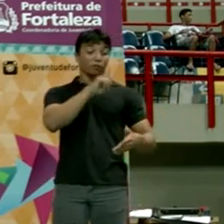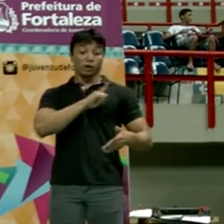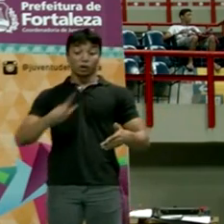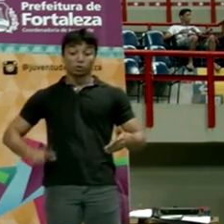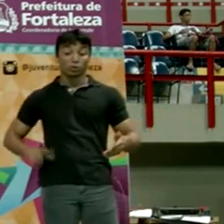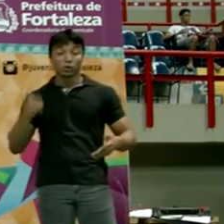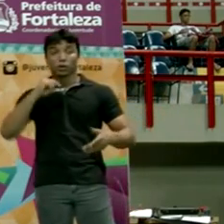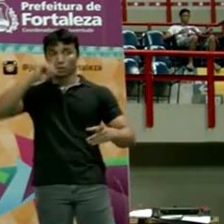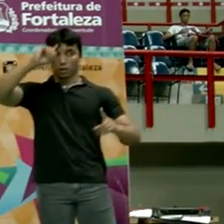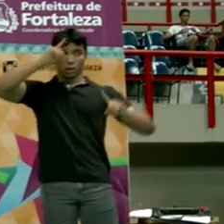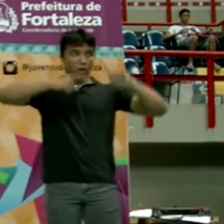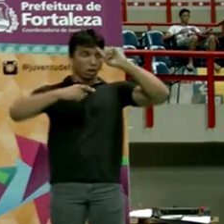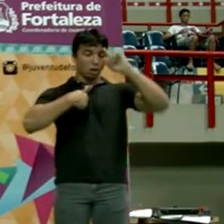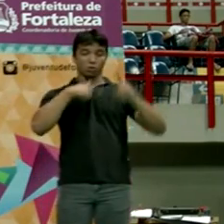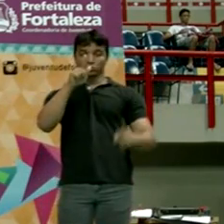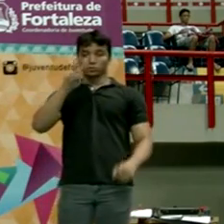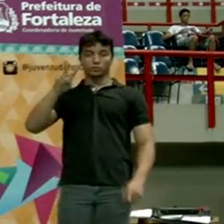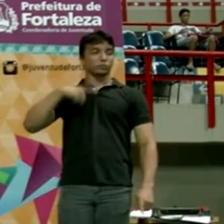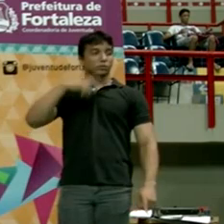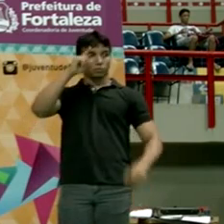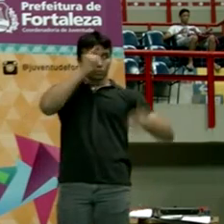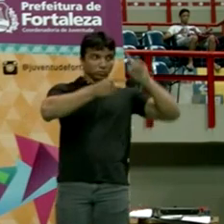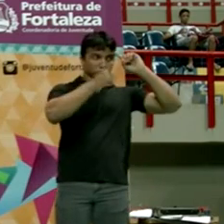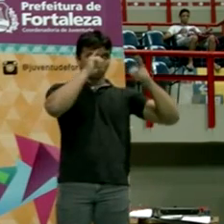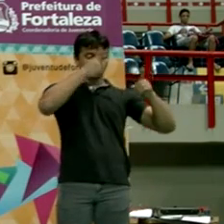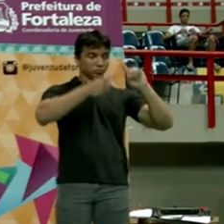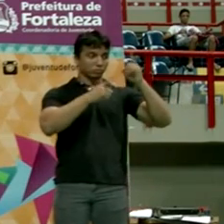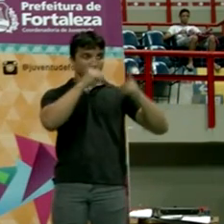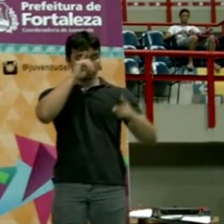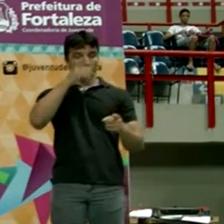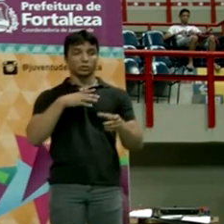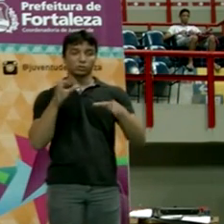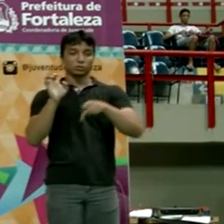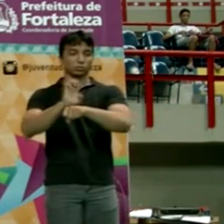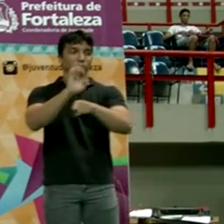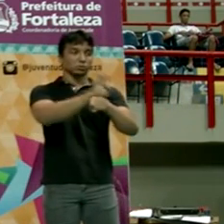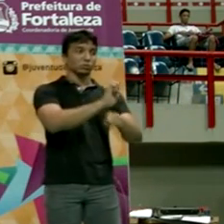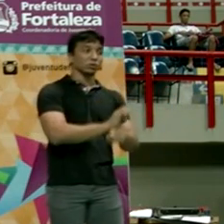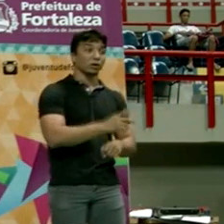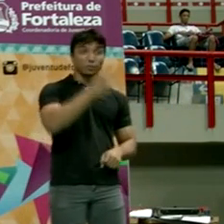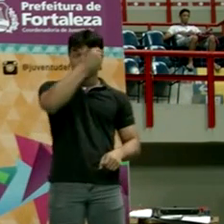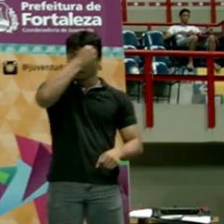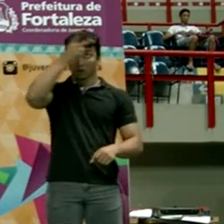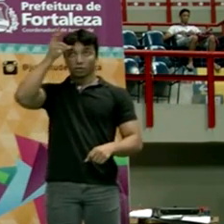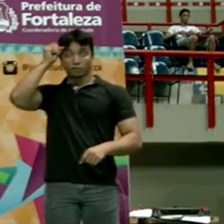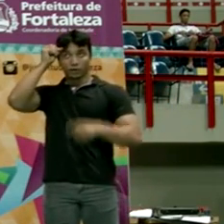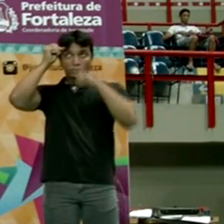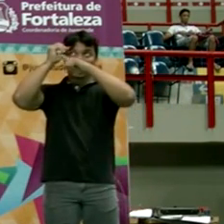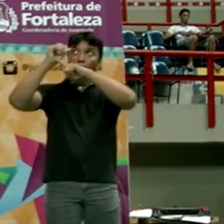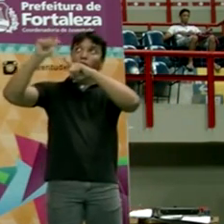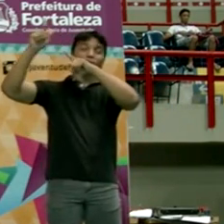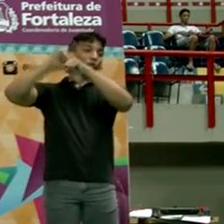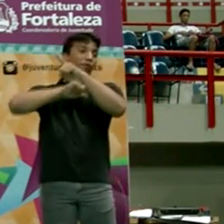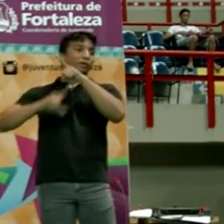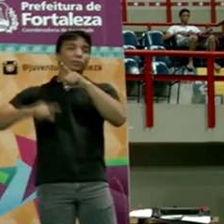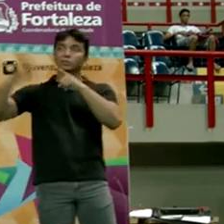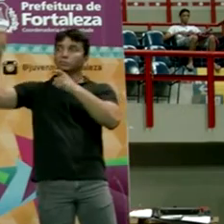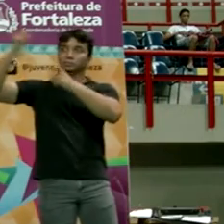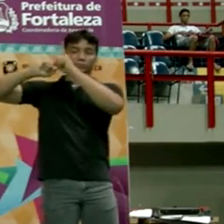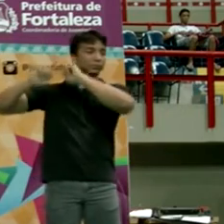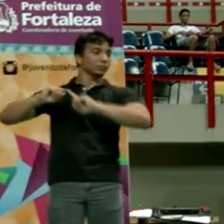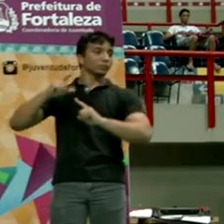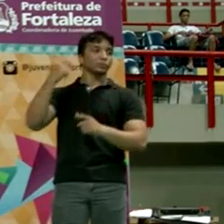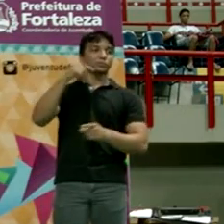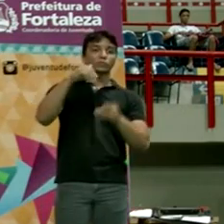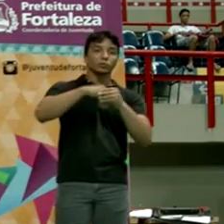os governadores eram nomeados por Getúlio, eram os interventores. E os prefeitos eram nomeados pelos interventores. Não tinha